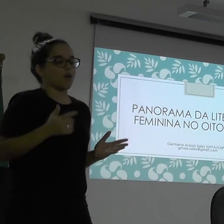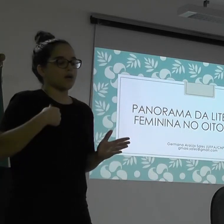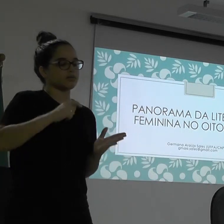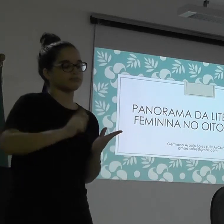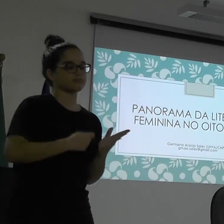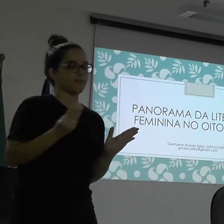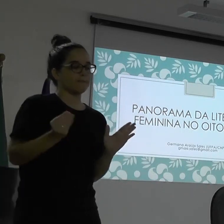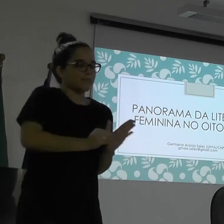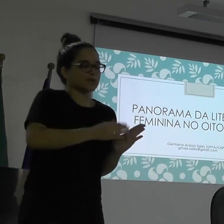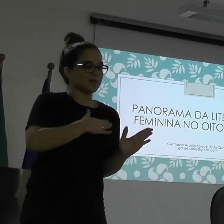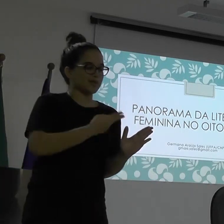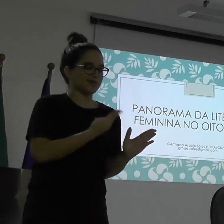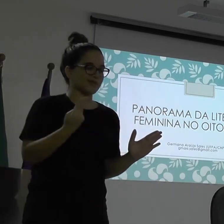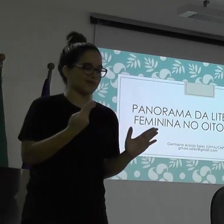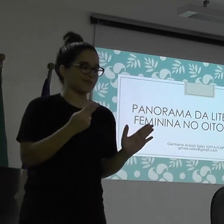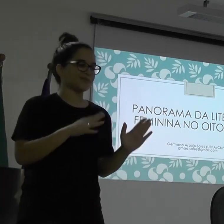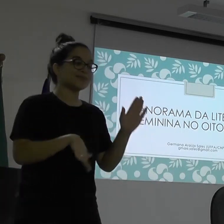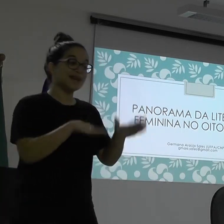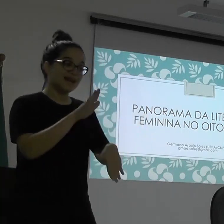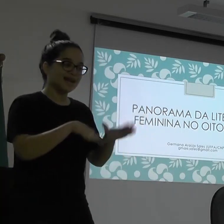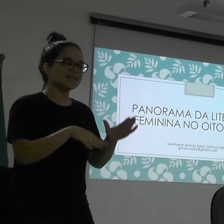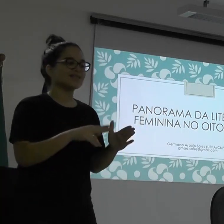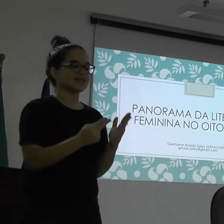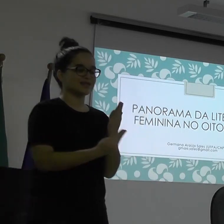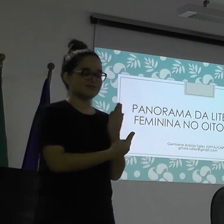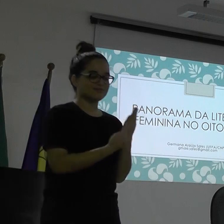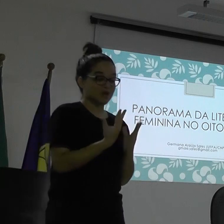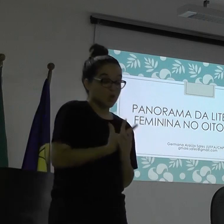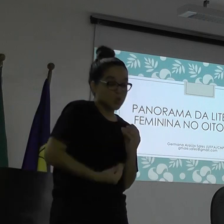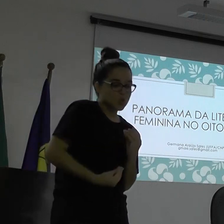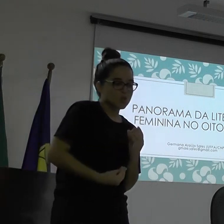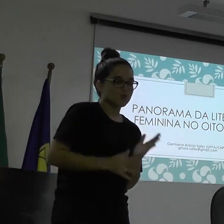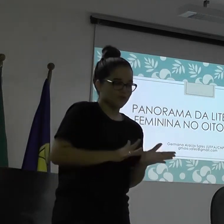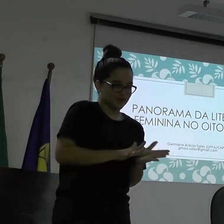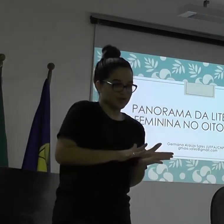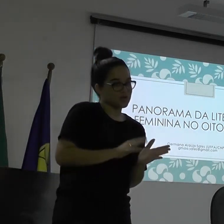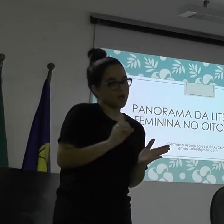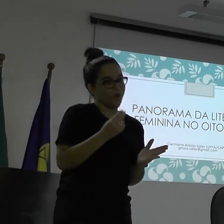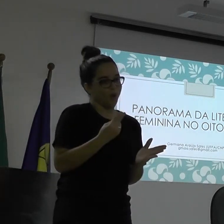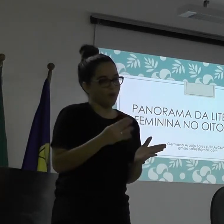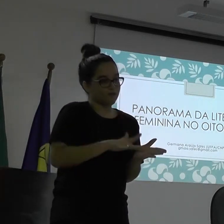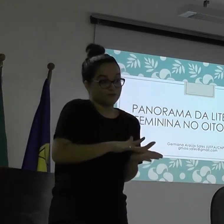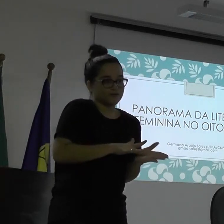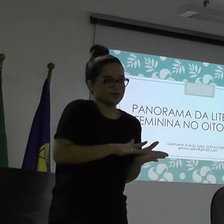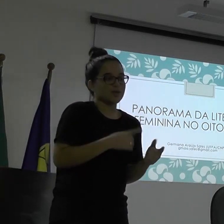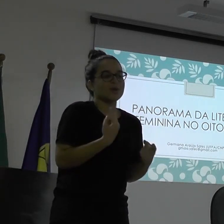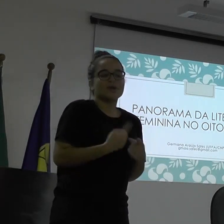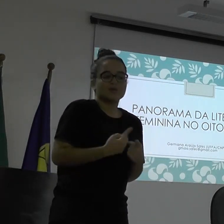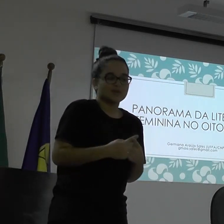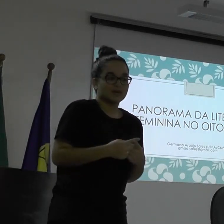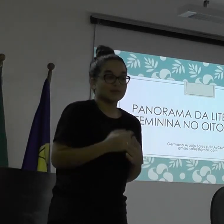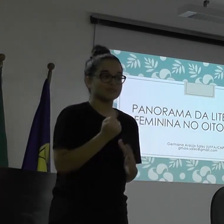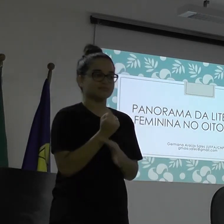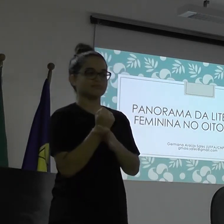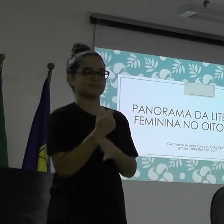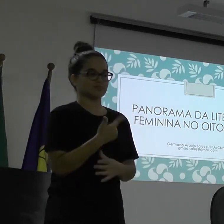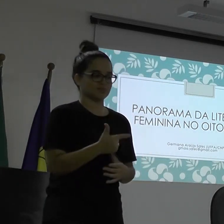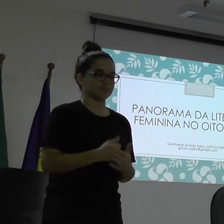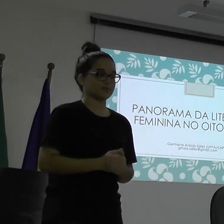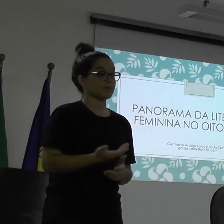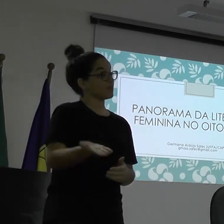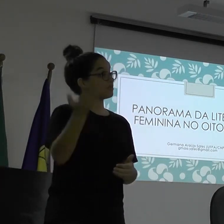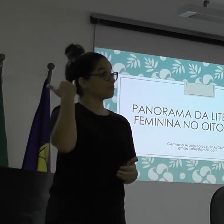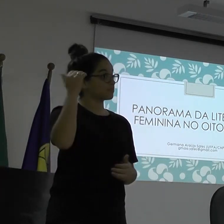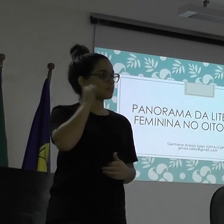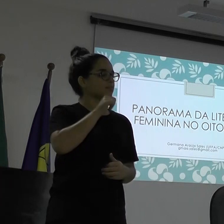Então essa questão do pseudônimo era muito comum no século XIX, né? E as mulheres tinham mais um